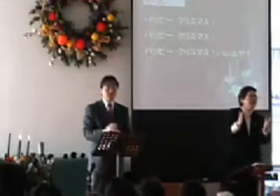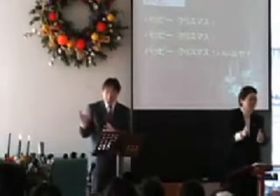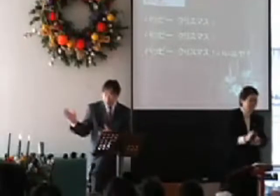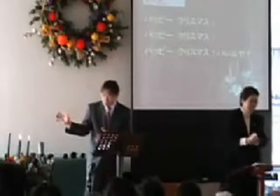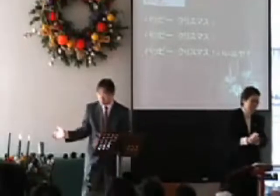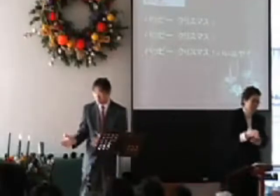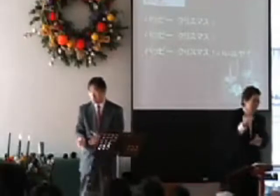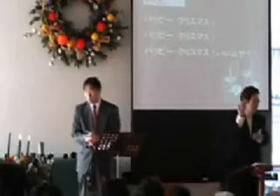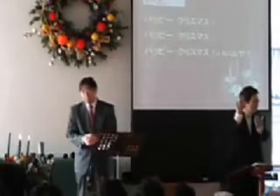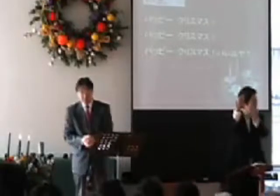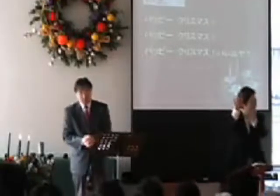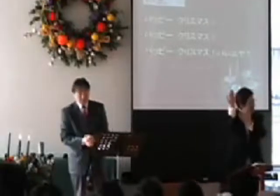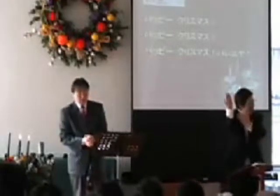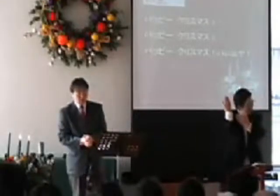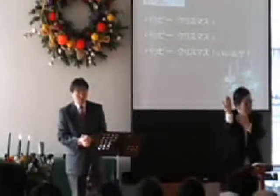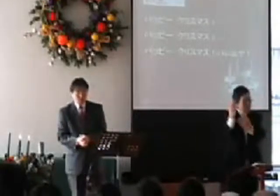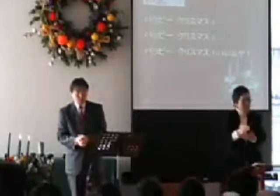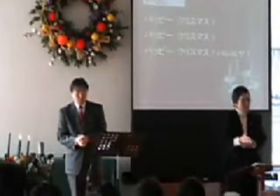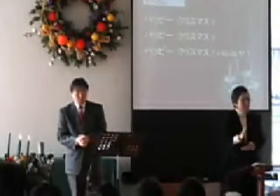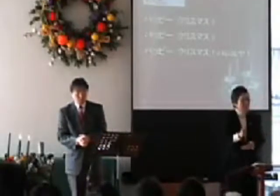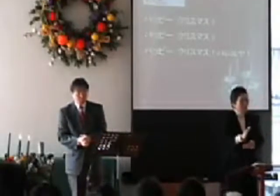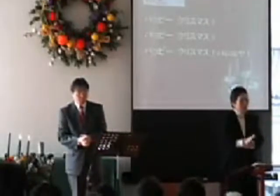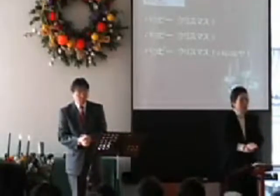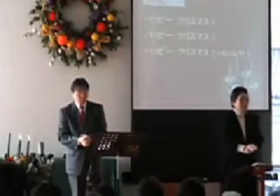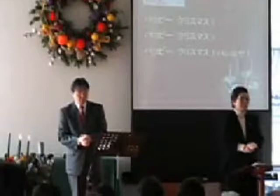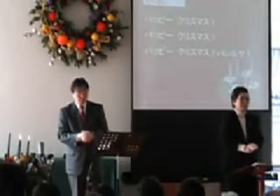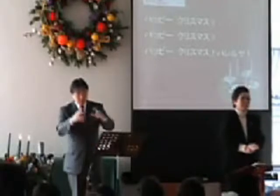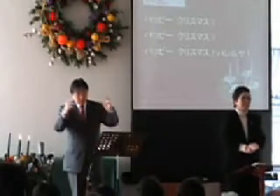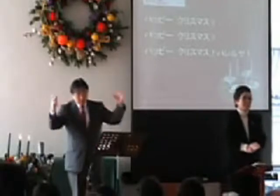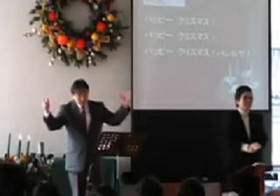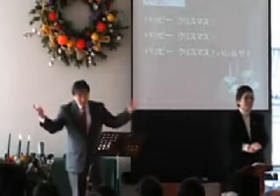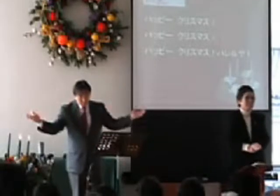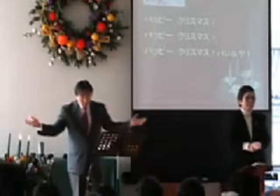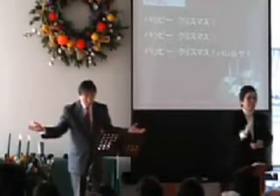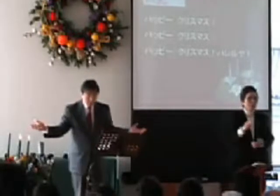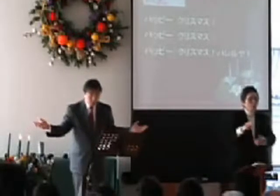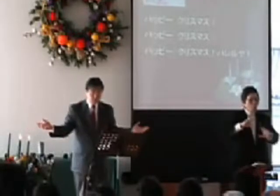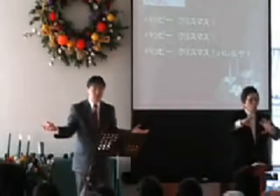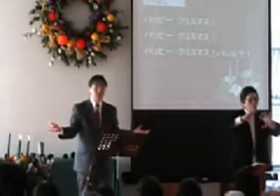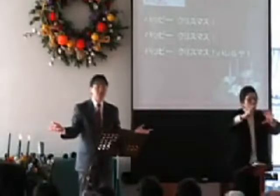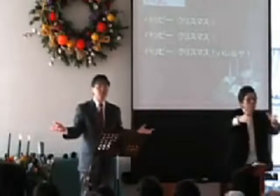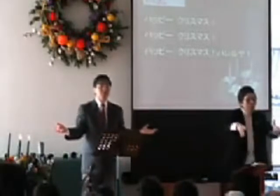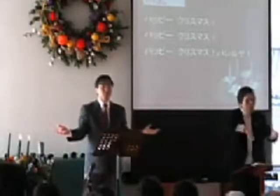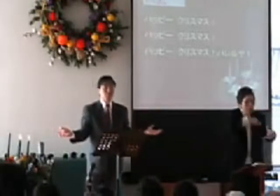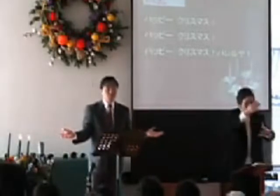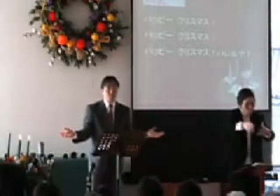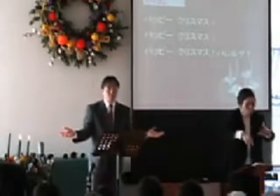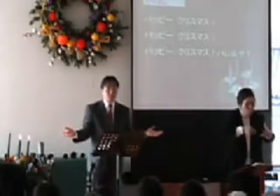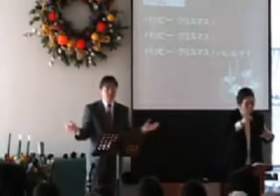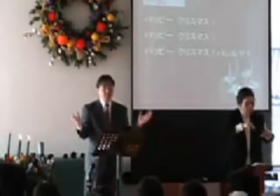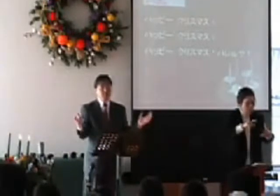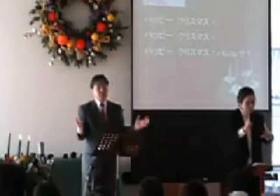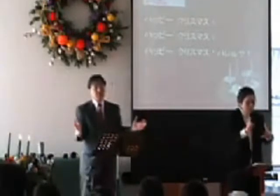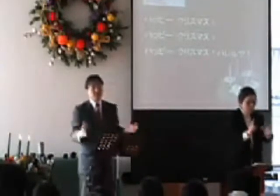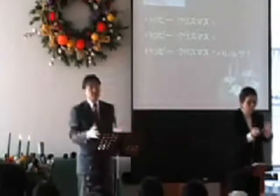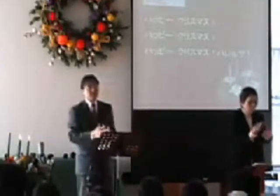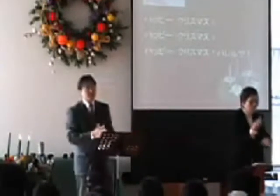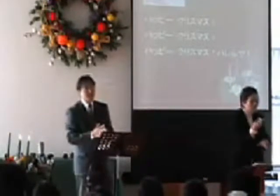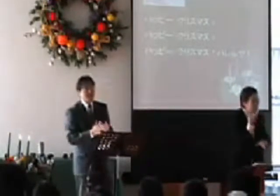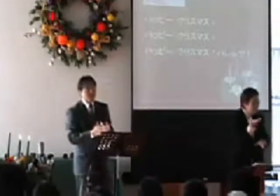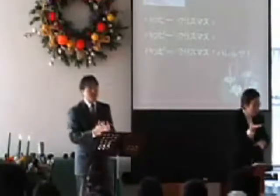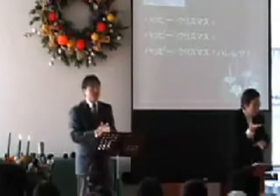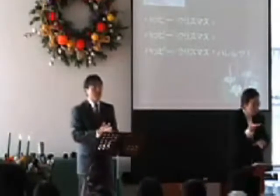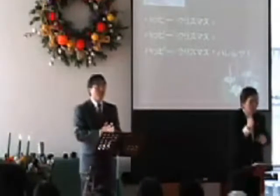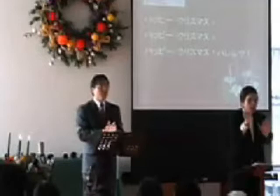魚座とかね、なんで魚座が出てくると僕は魚座なんですけど、伊手座とかああいうのでね、ああいうの何も根拠がないんですけども